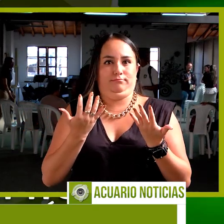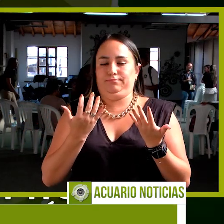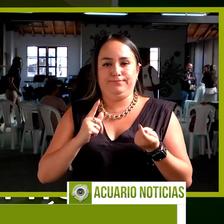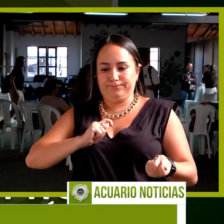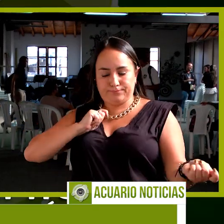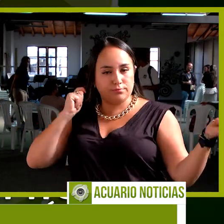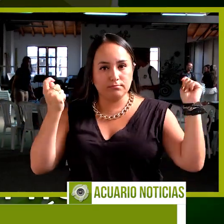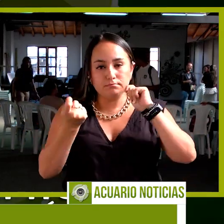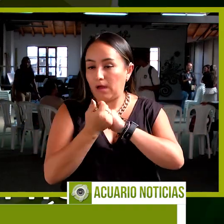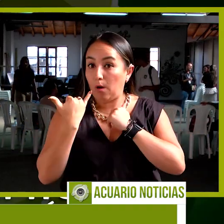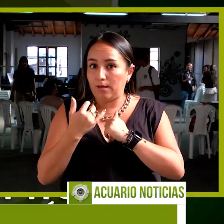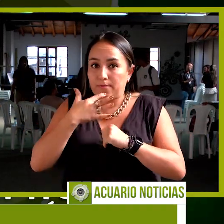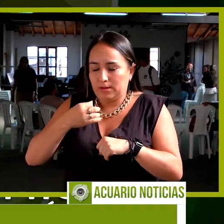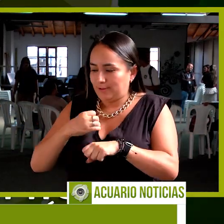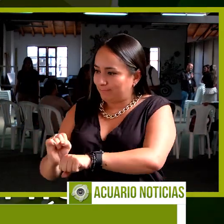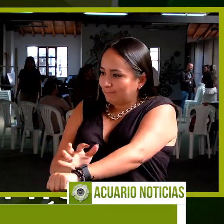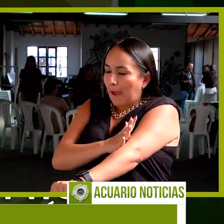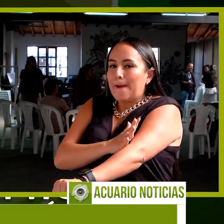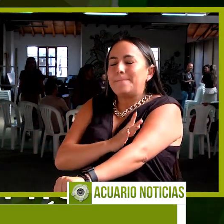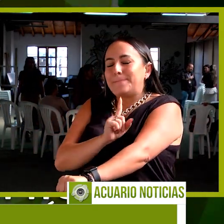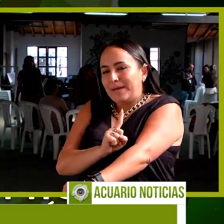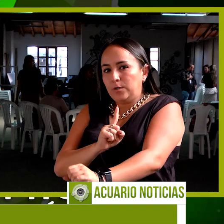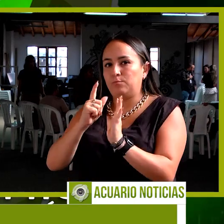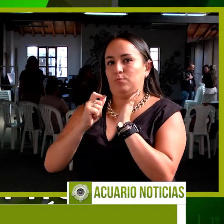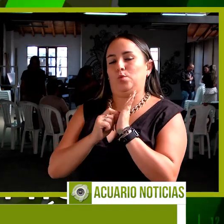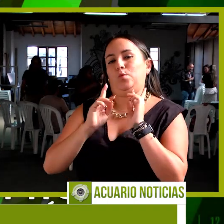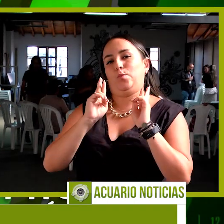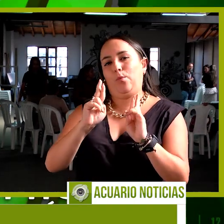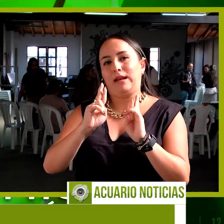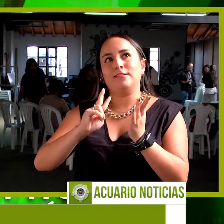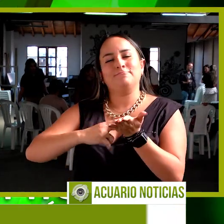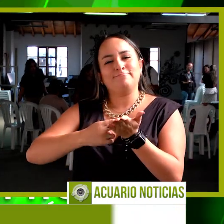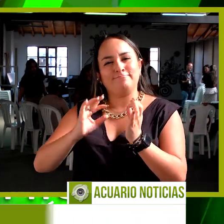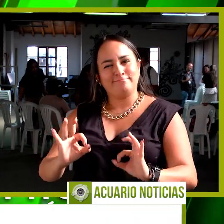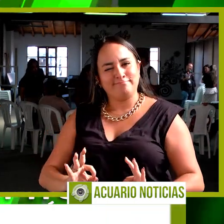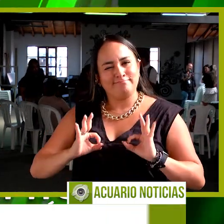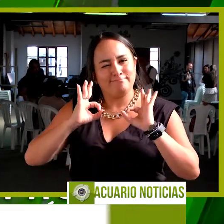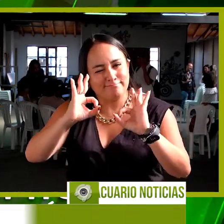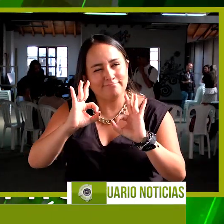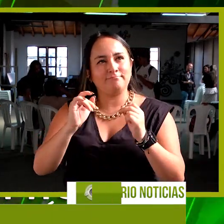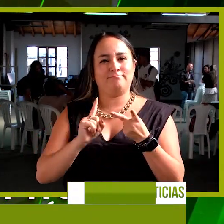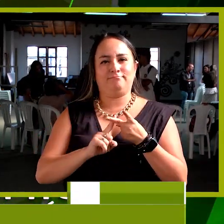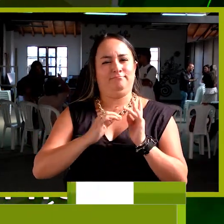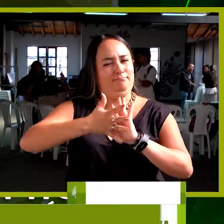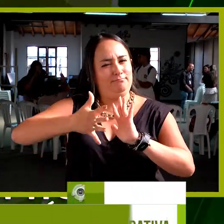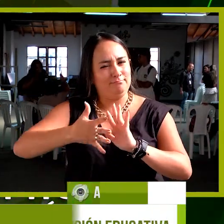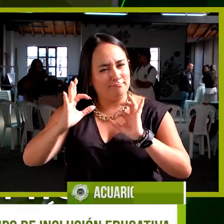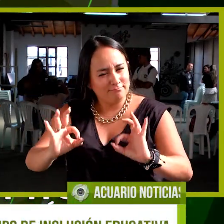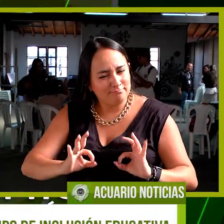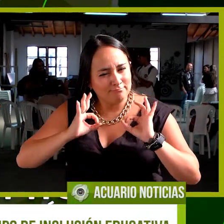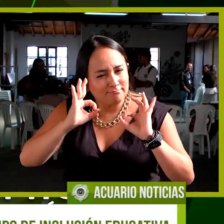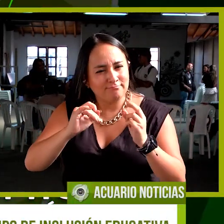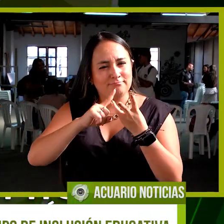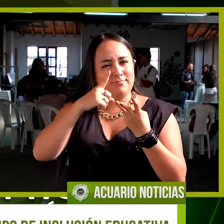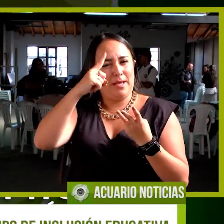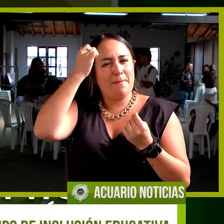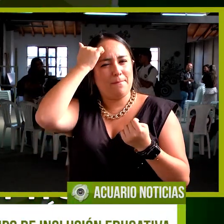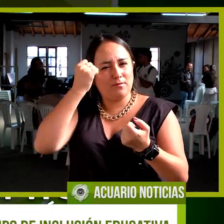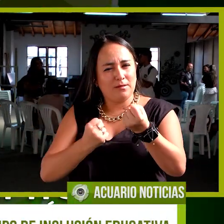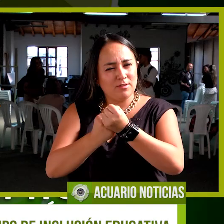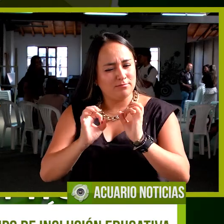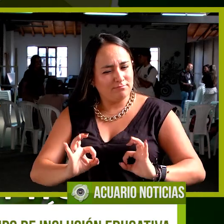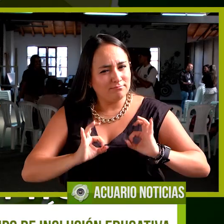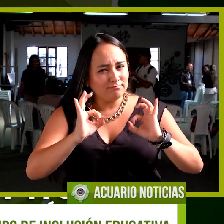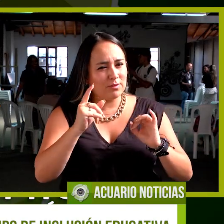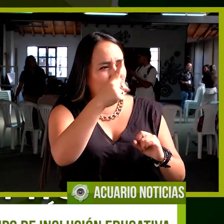de ellos, y era muy difícil, era muy complejo. Además de todo lo que ha venido surgiendo, es muy importante que los intérpretes tengan buen perfil, una